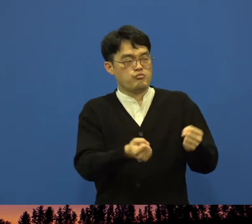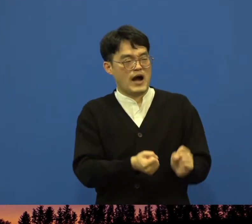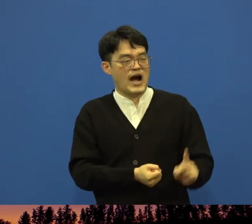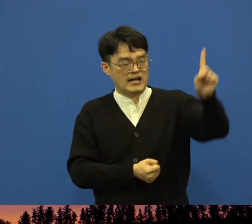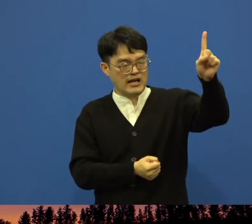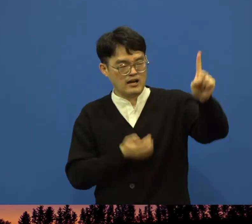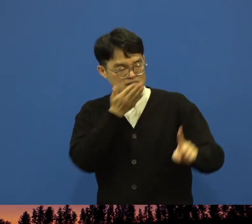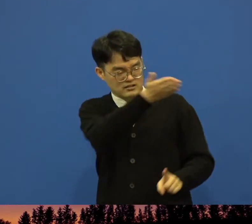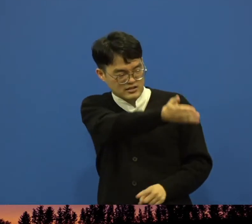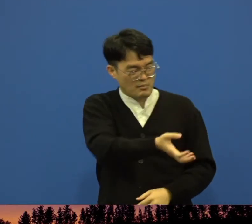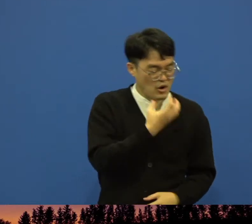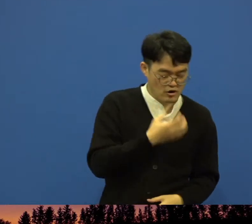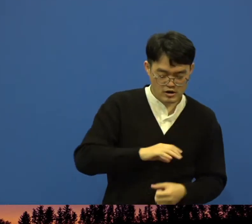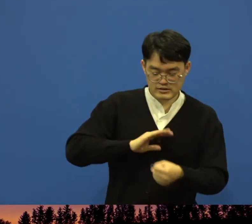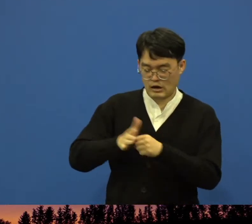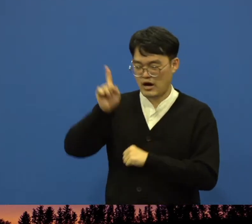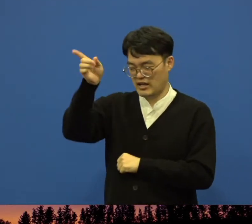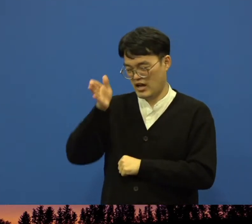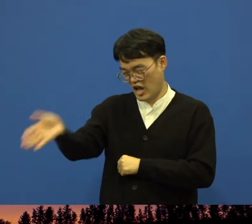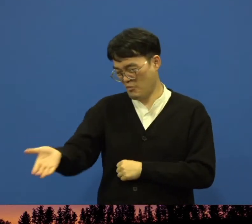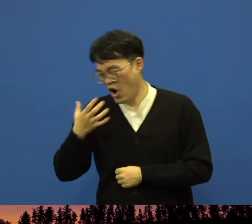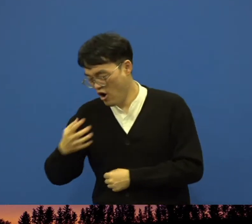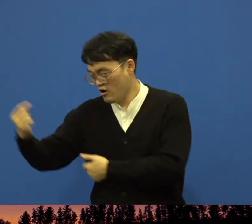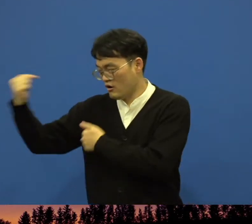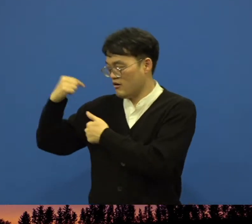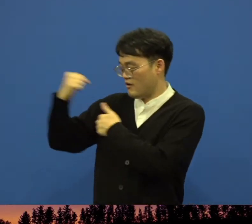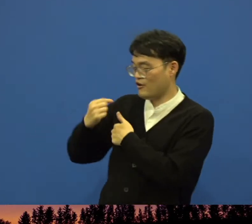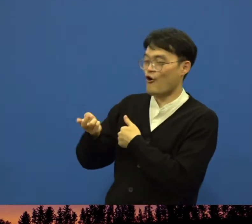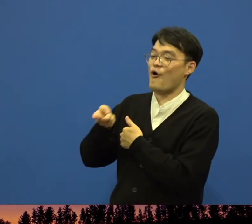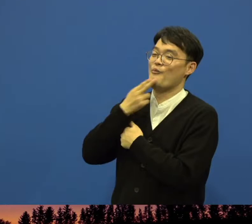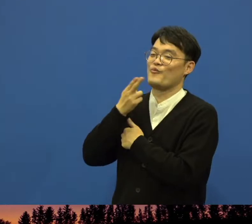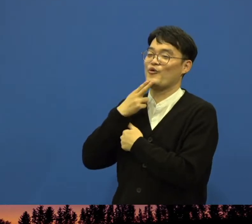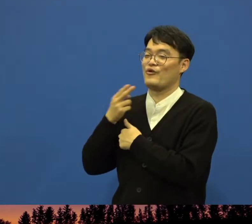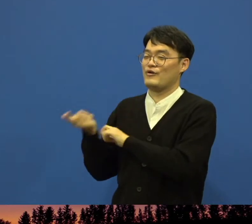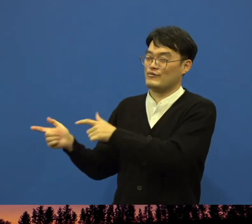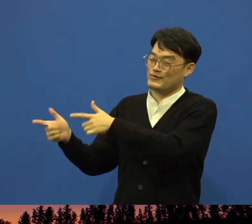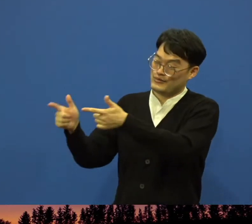텐데 그러지 않으실 거예요. 참 다양하게.